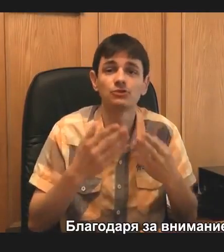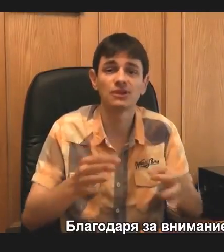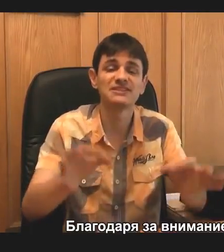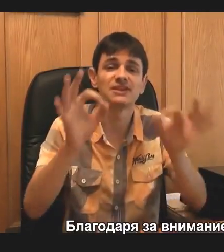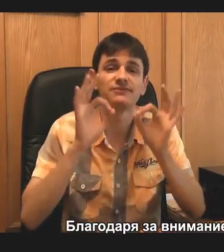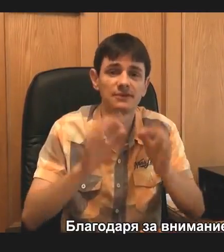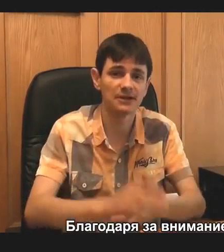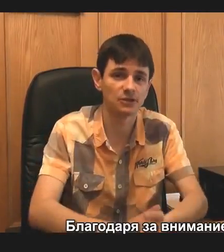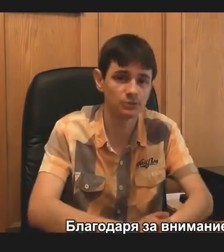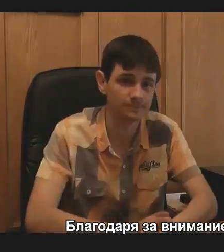Благодаря ви за вниманието.